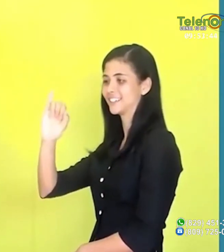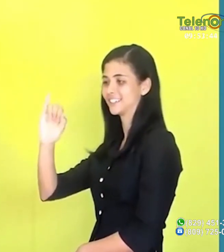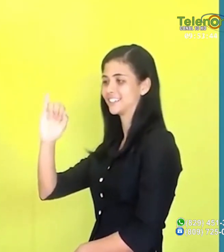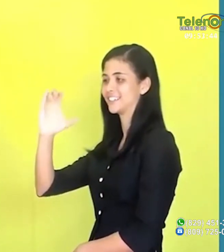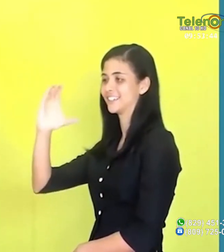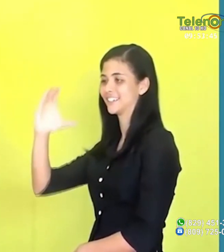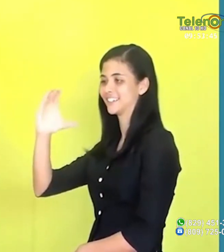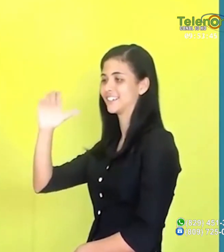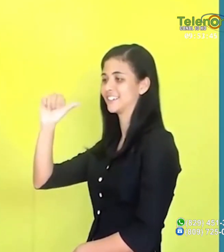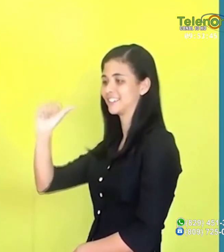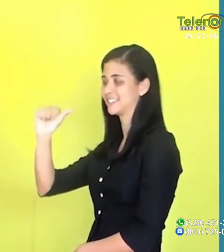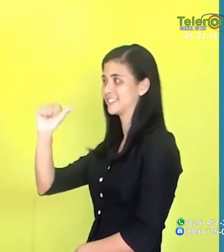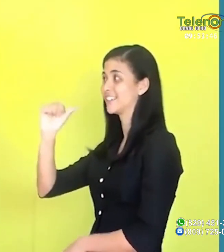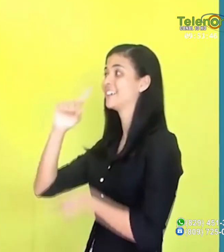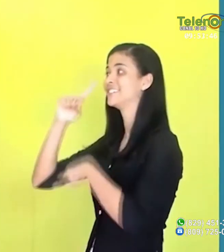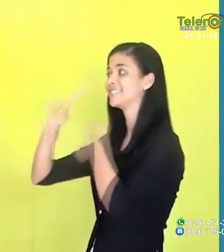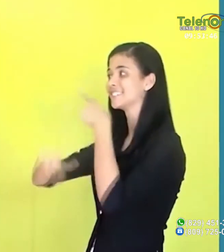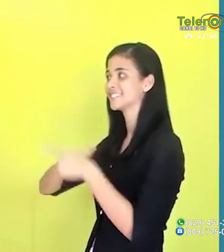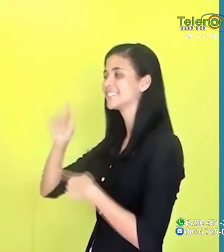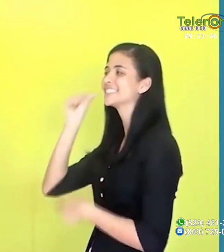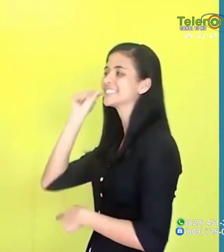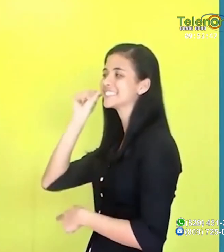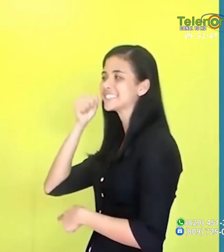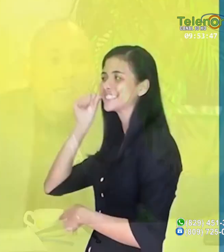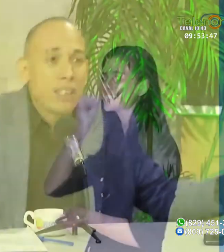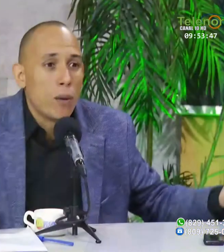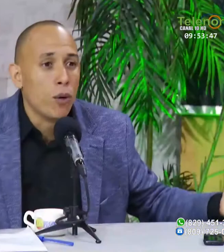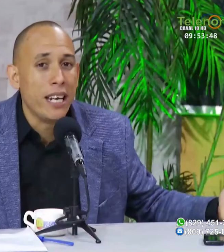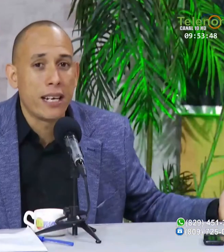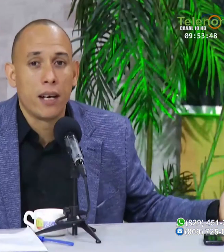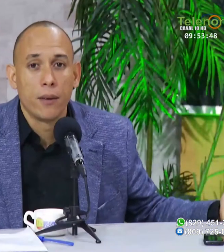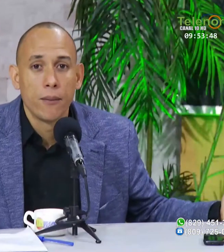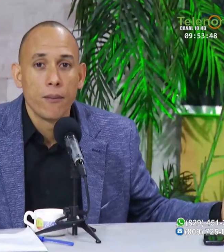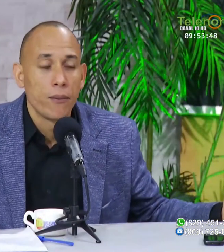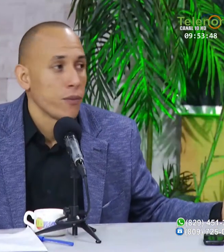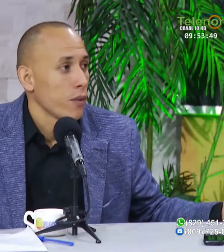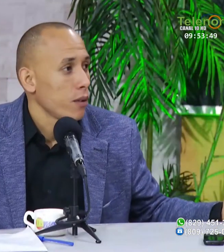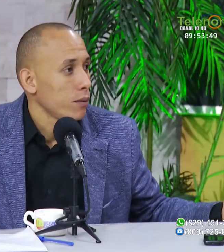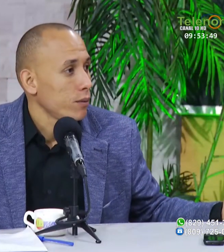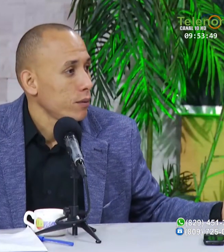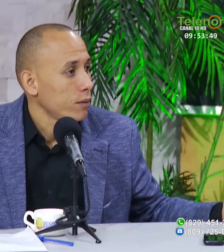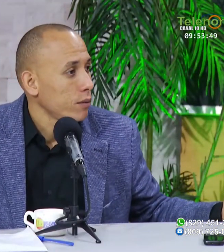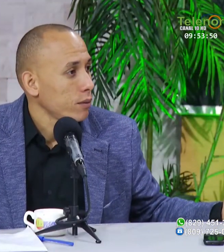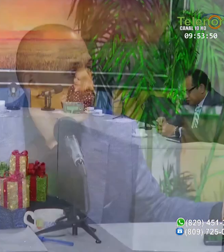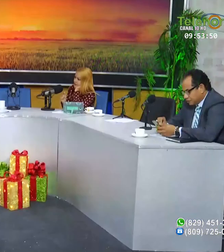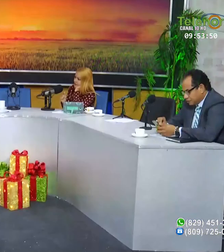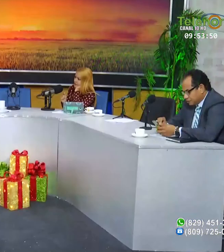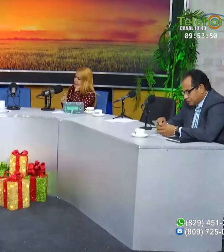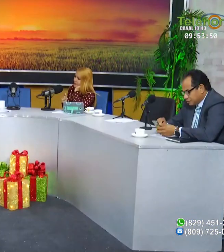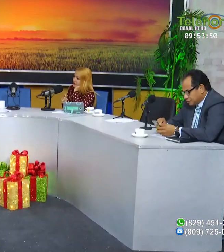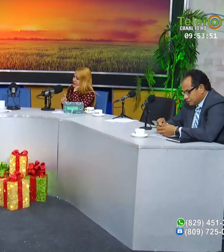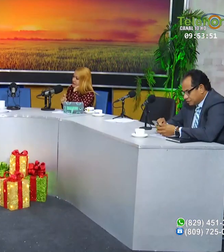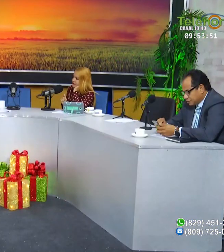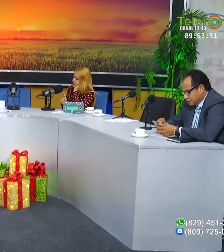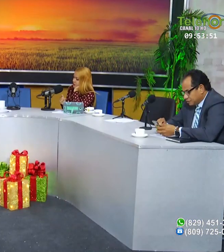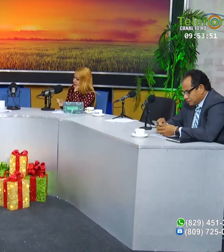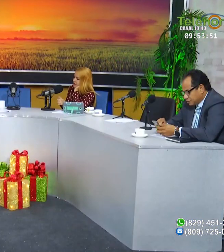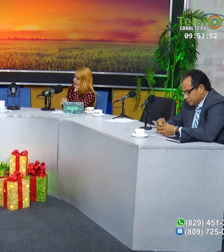cabeza, que si me duele el estómago, que si... ¿De qué forma se comunican? Entonces, Gerjan, la pregunta sería, celebramos el Día Internacional y la